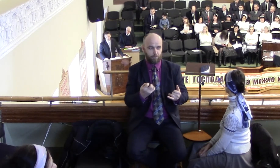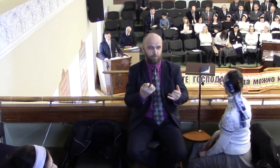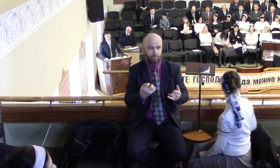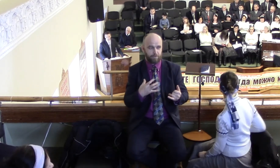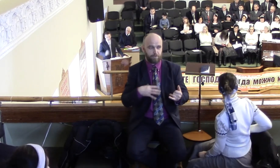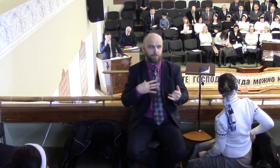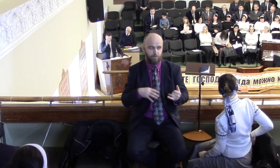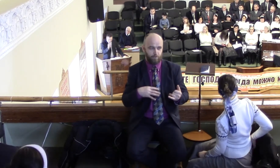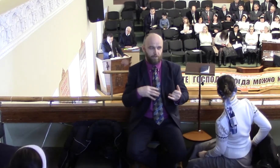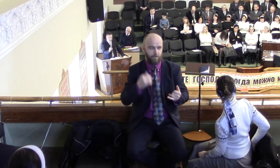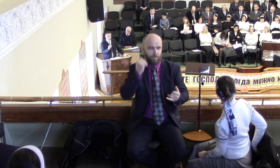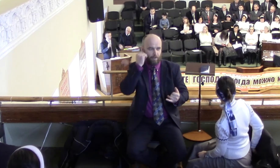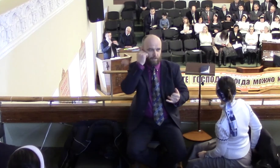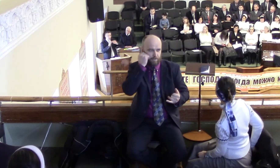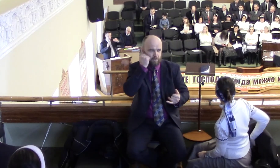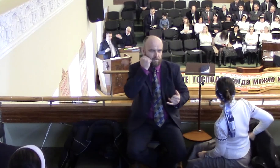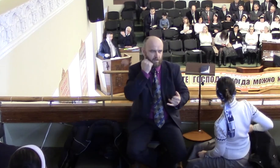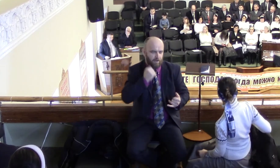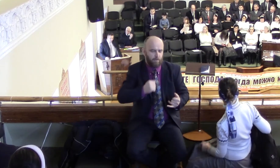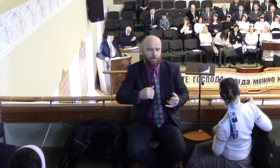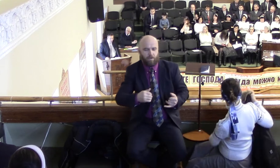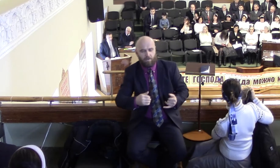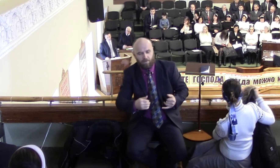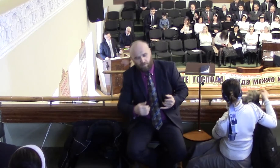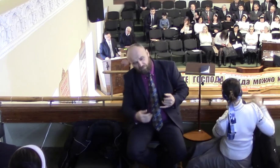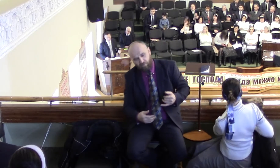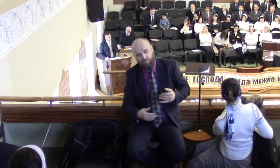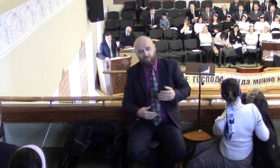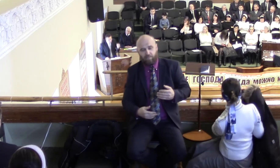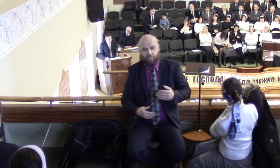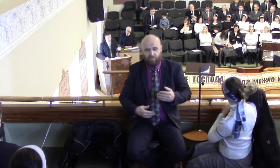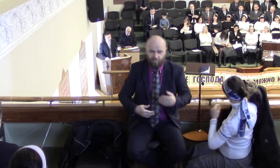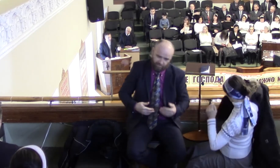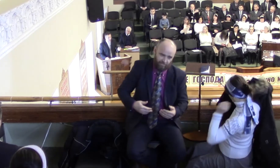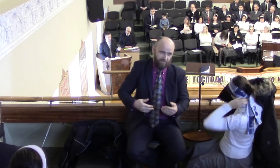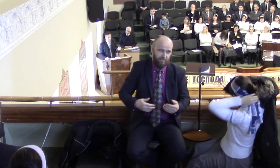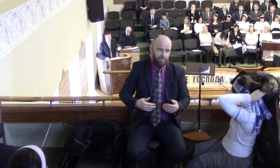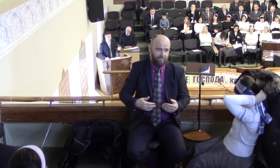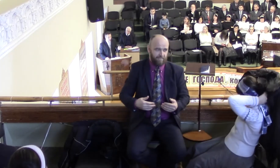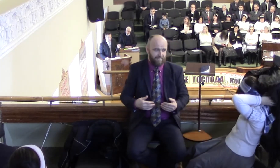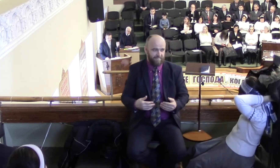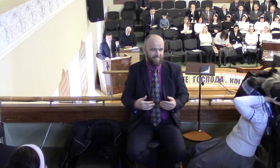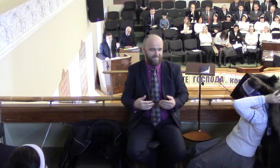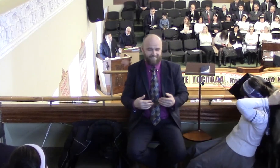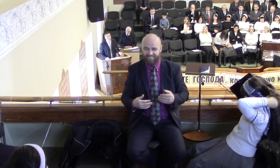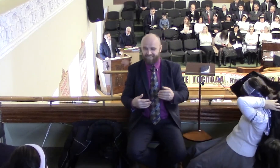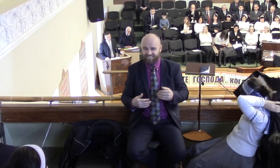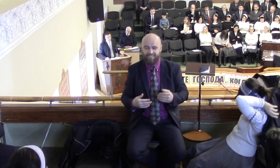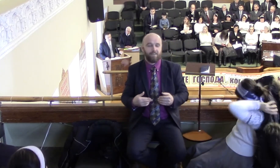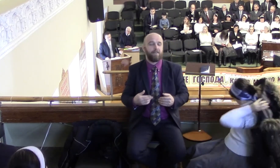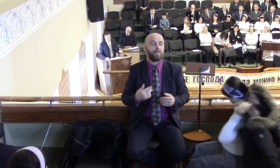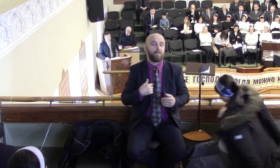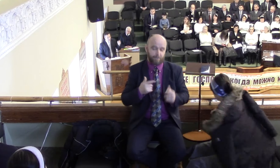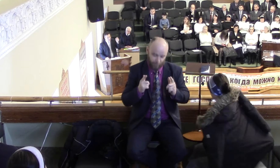человеку? Человек смертен, но смерть отодвигается вперед. Для какой цели? Бог богатый